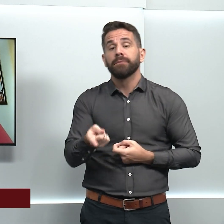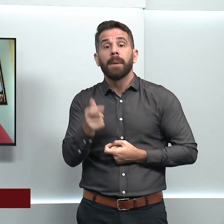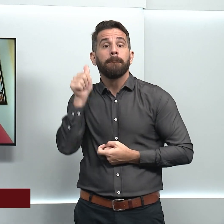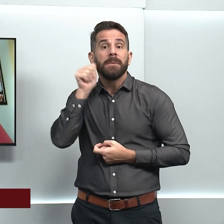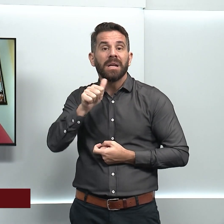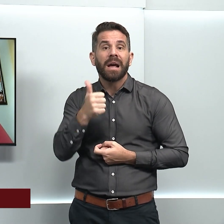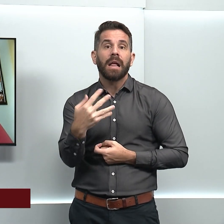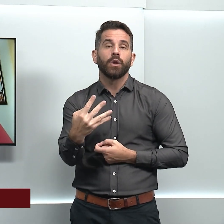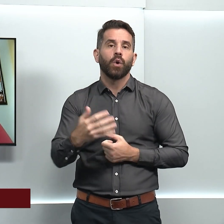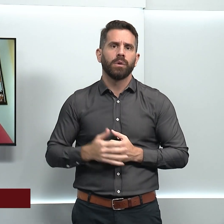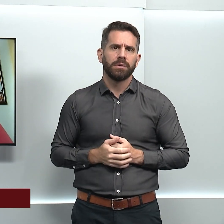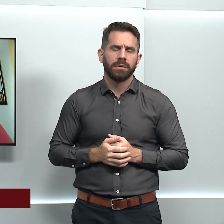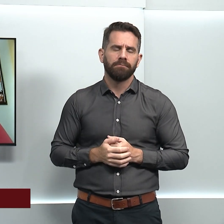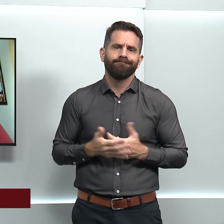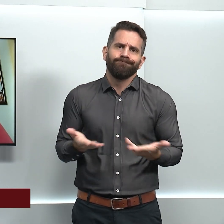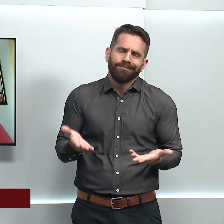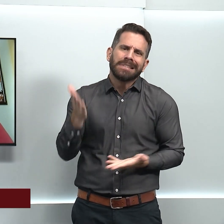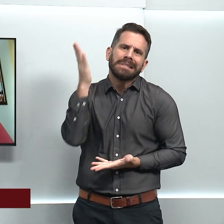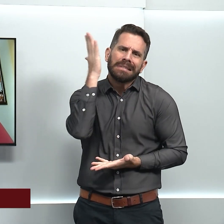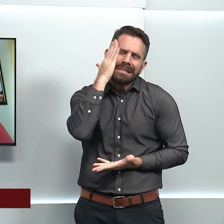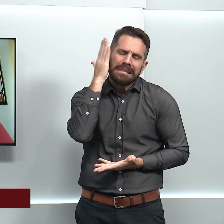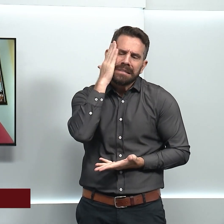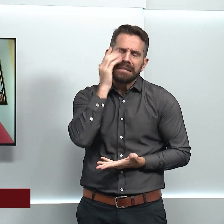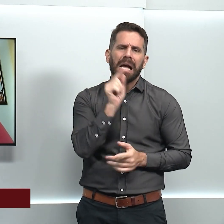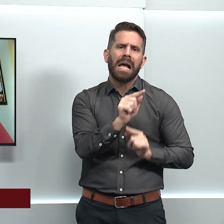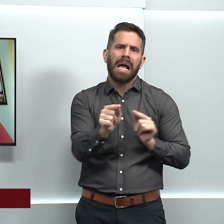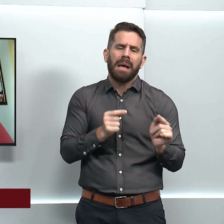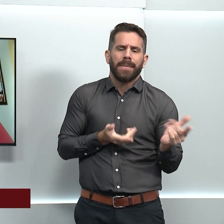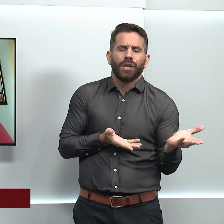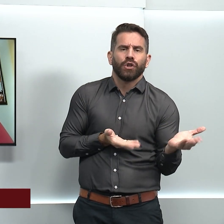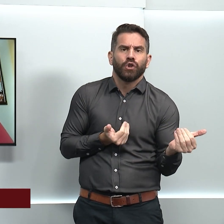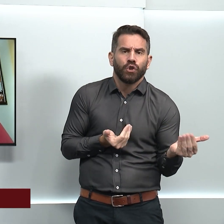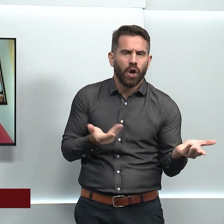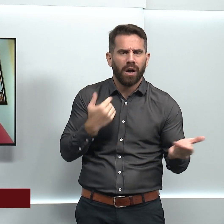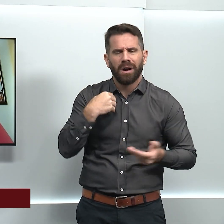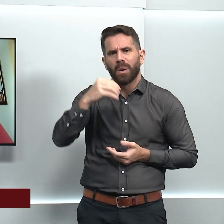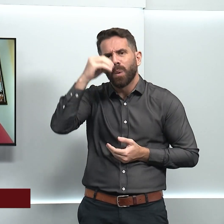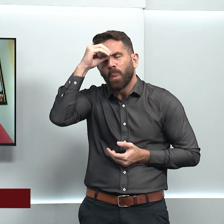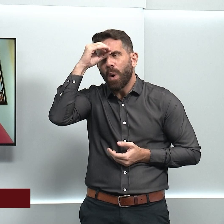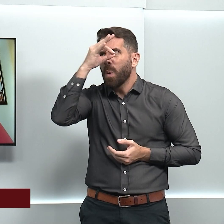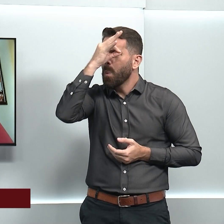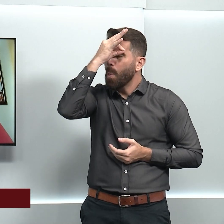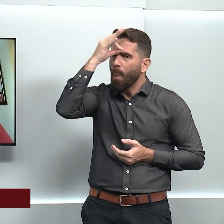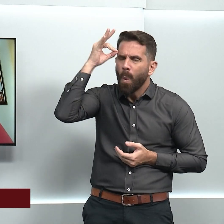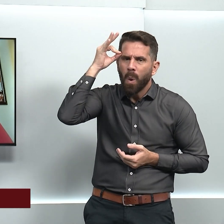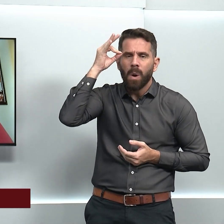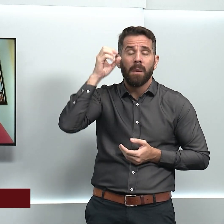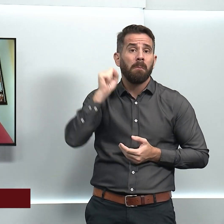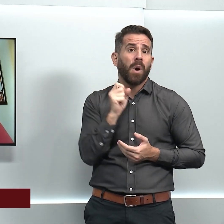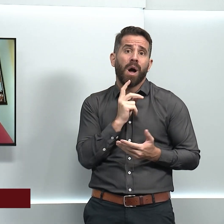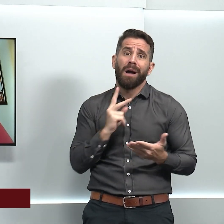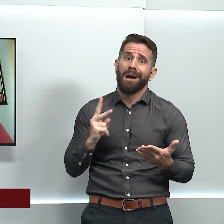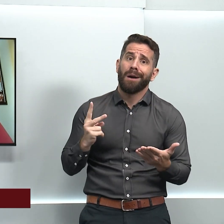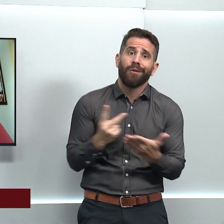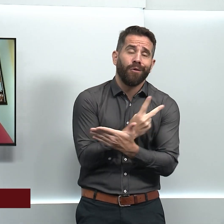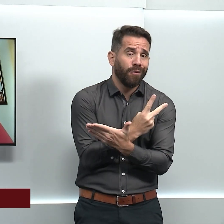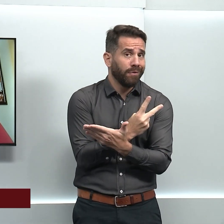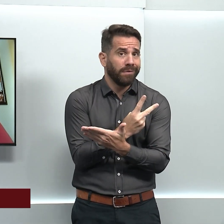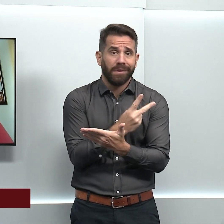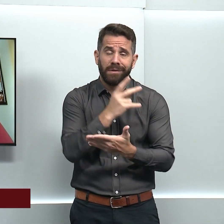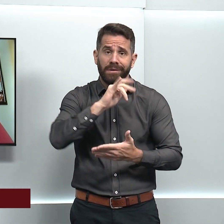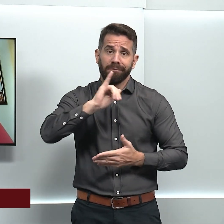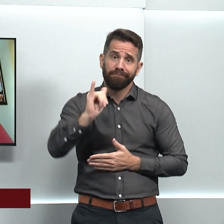na adolescência, a inexperiência, acaba que o adolescente se submete mais a esses riscos e aí